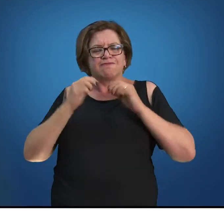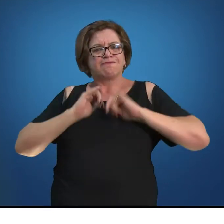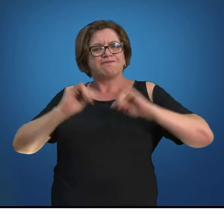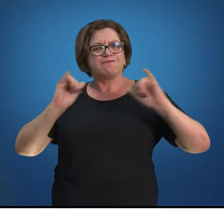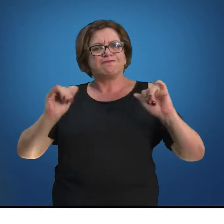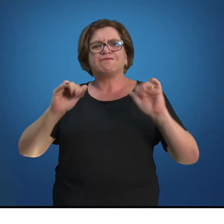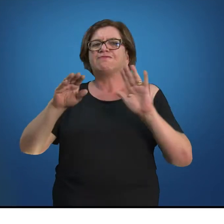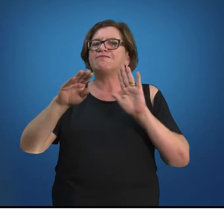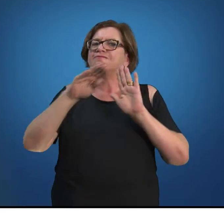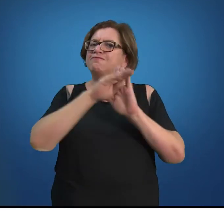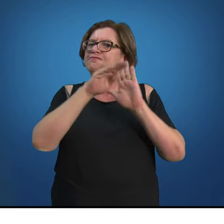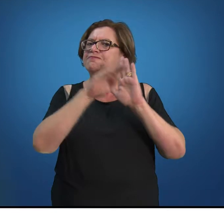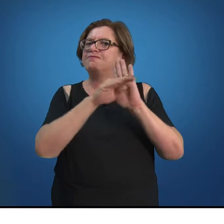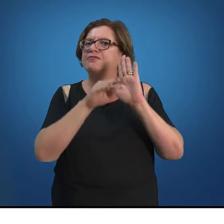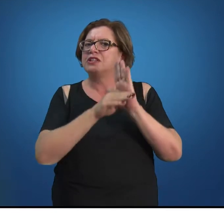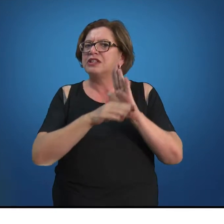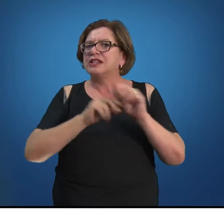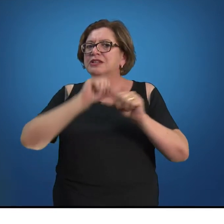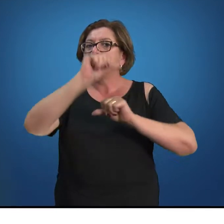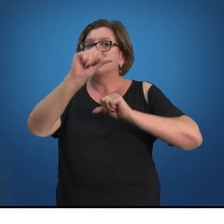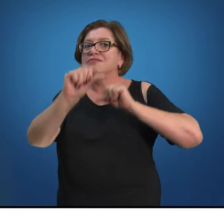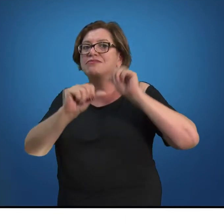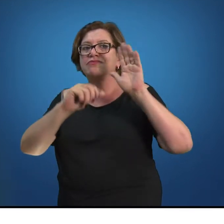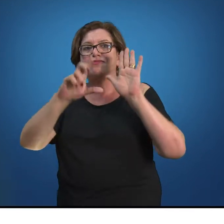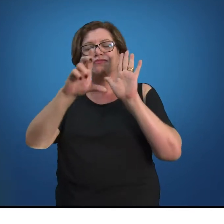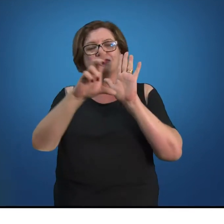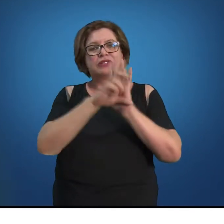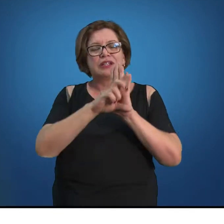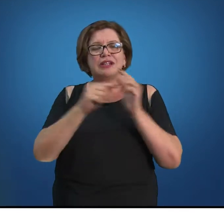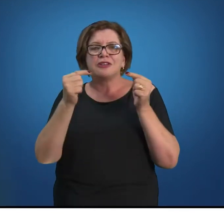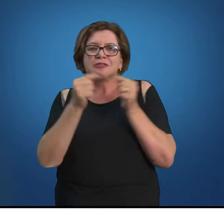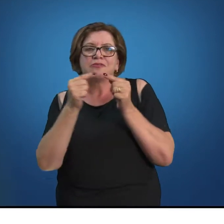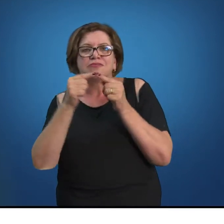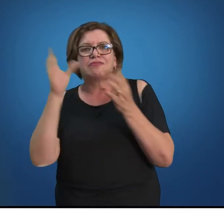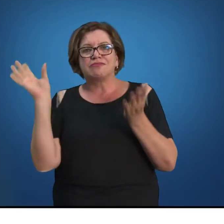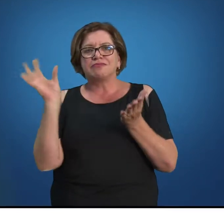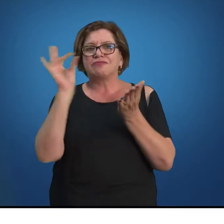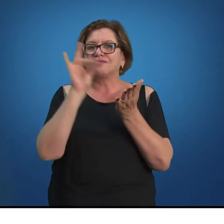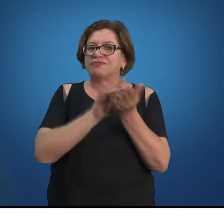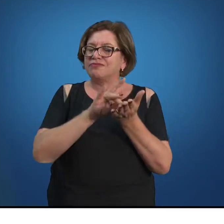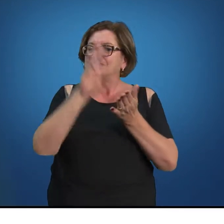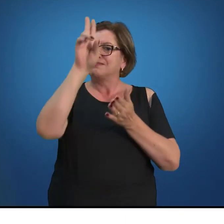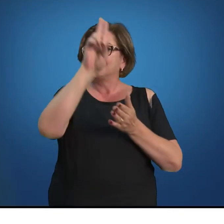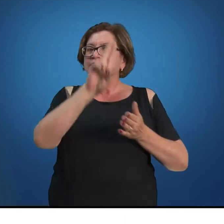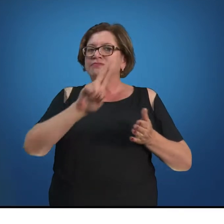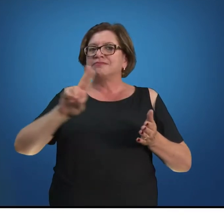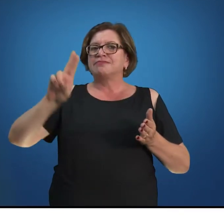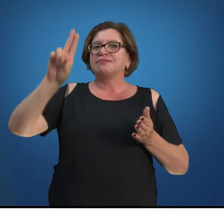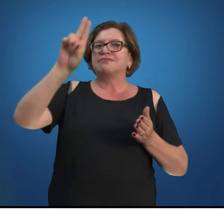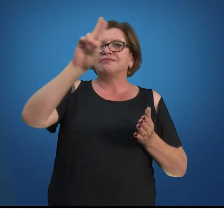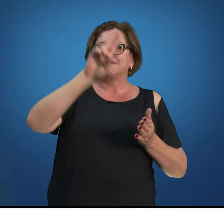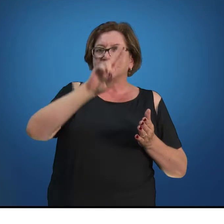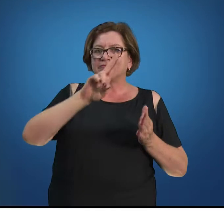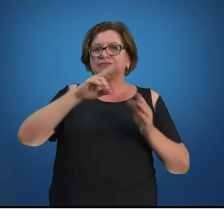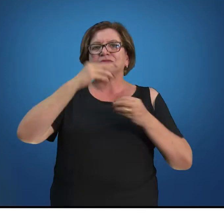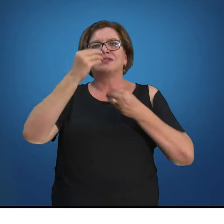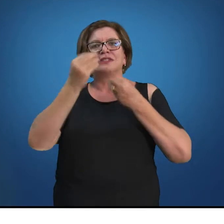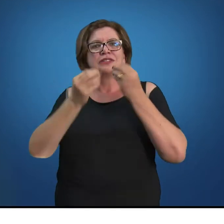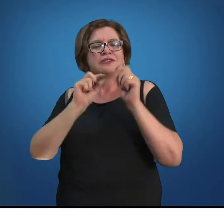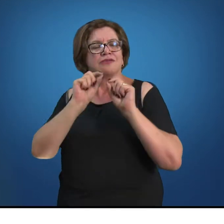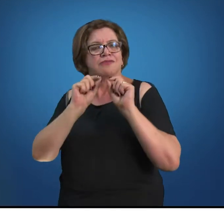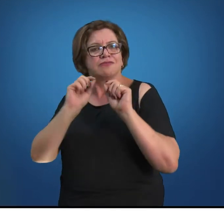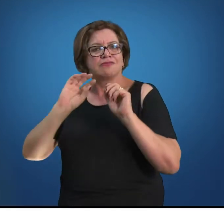tornar leis aplicáveis de acordo com a sua realidade, utilizando aí os marcos fundamentais que